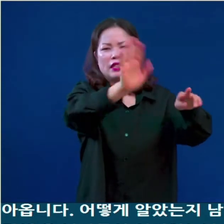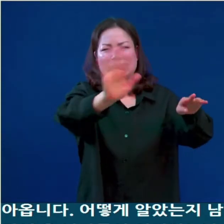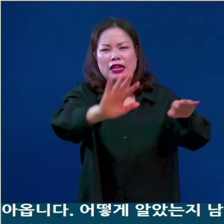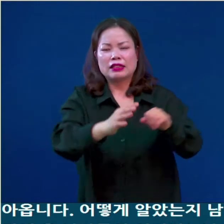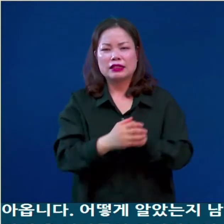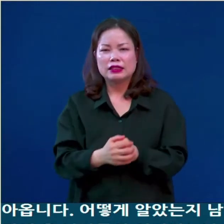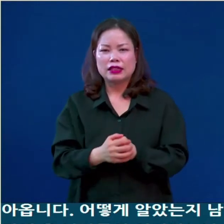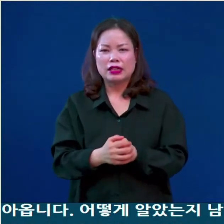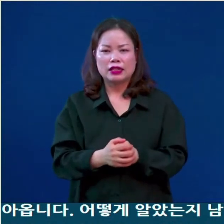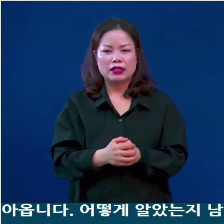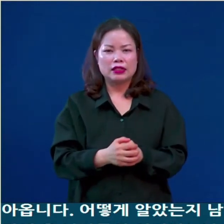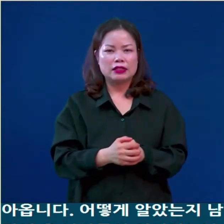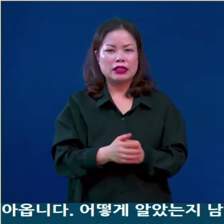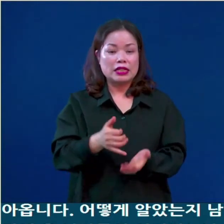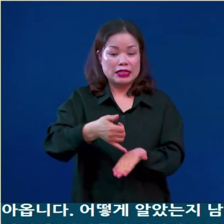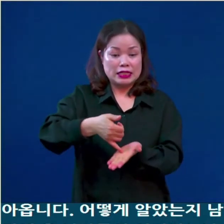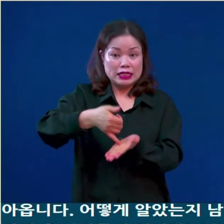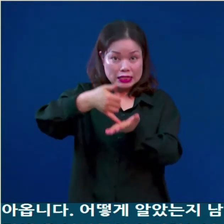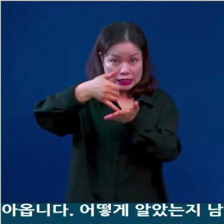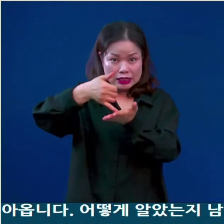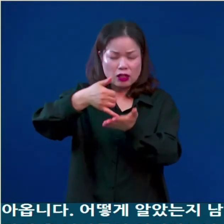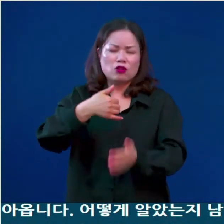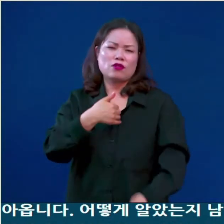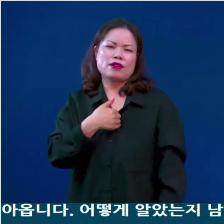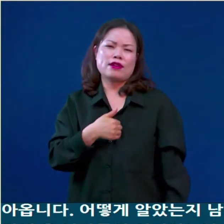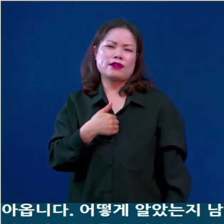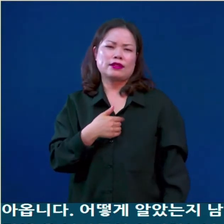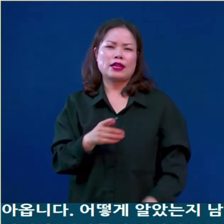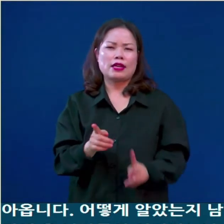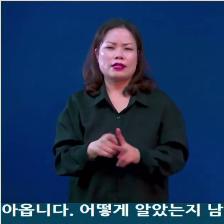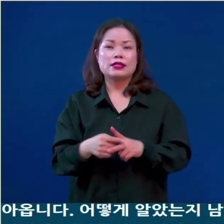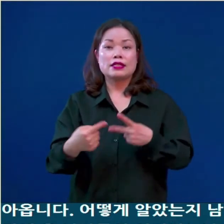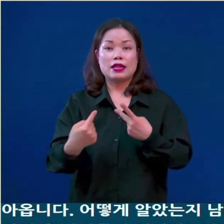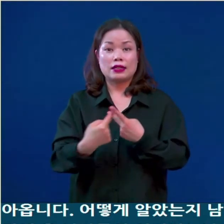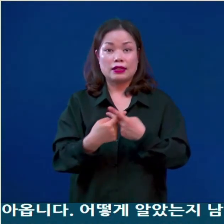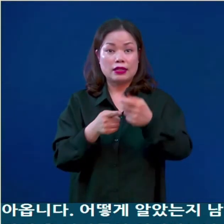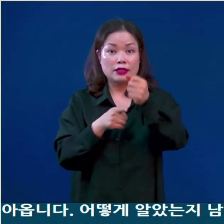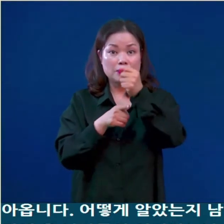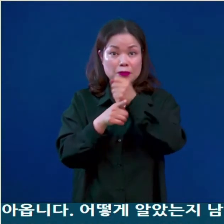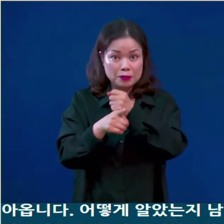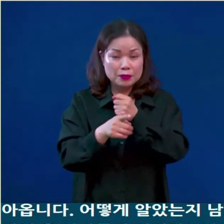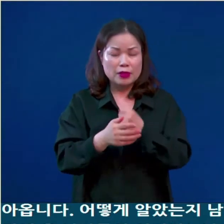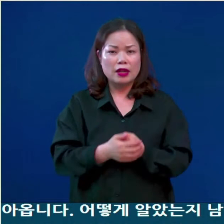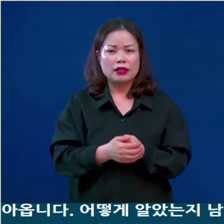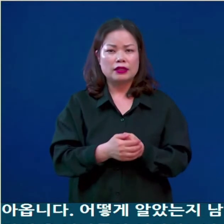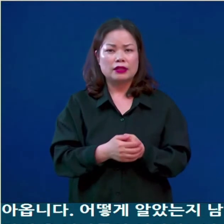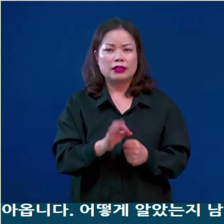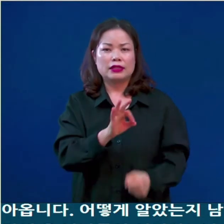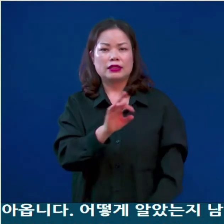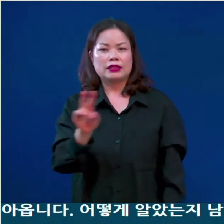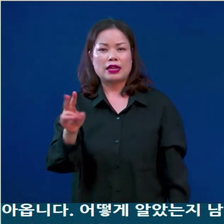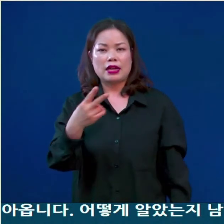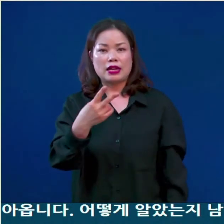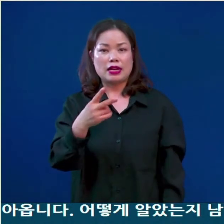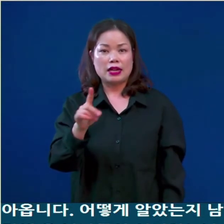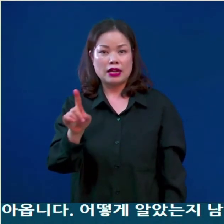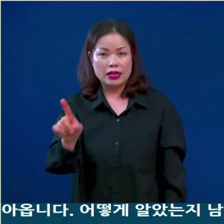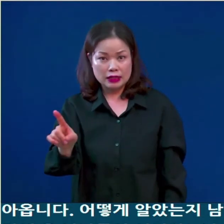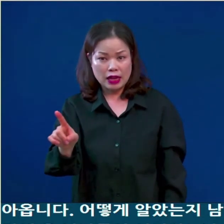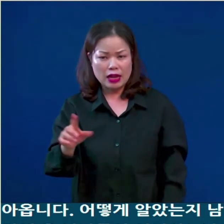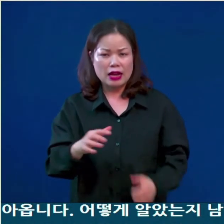하는 말인데 인격적으로 알다, 또 이해한다라는 의미입니다. 그런데 이 야다는